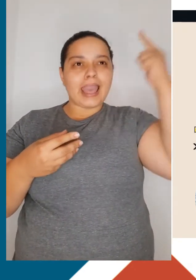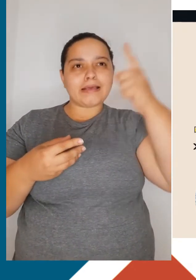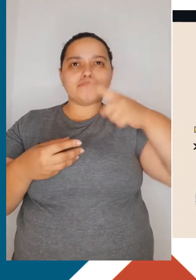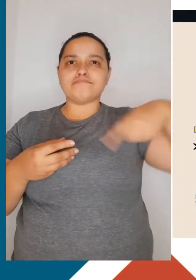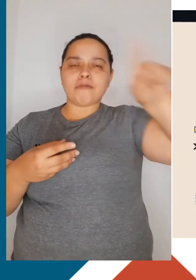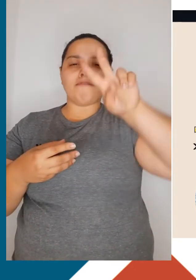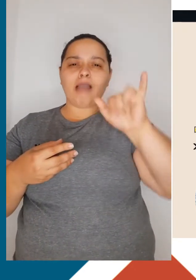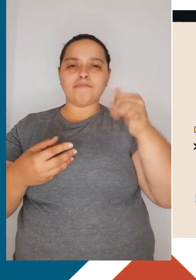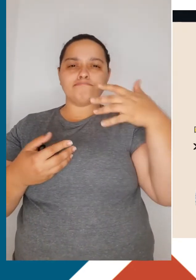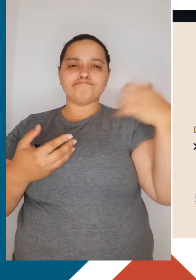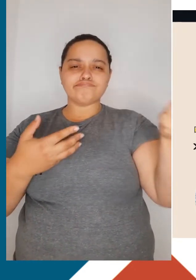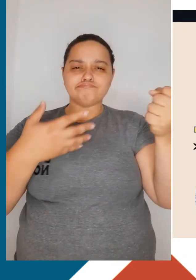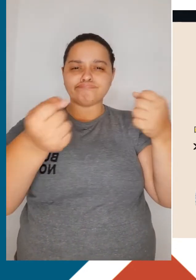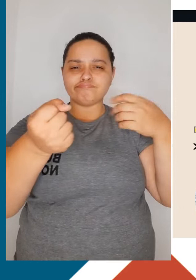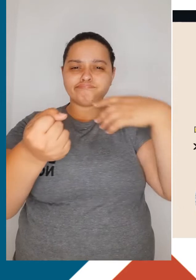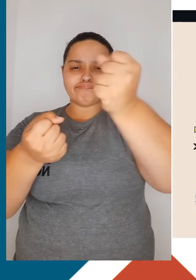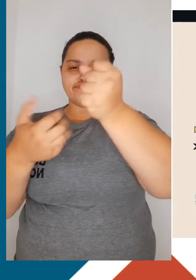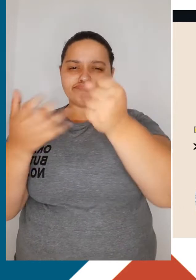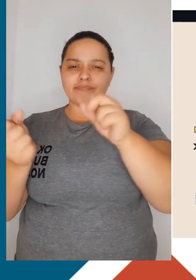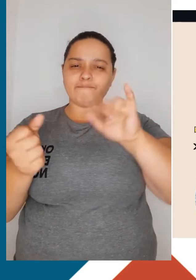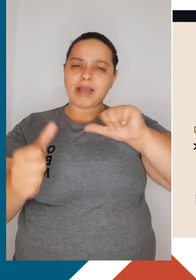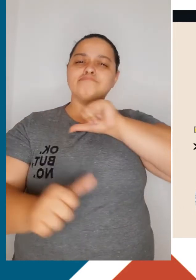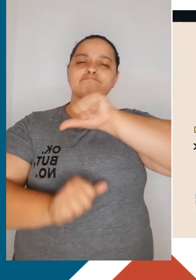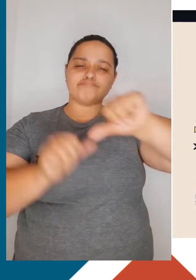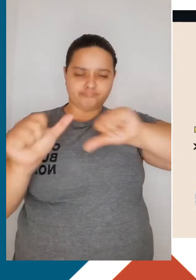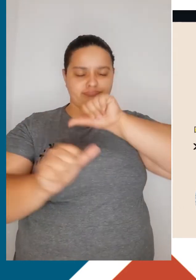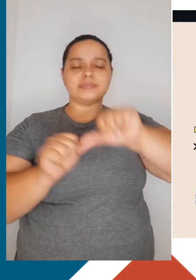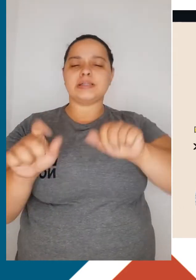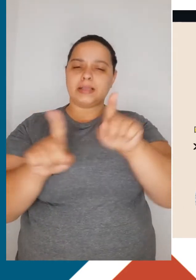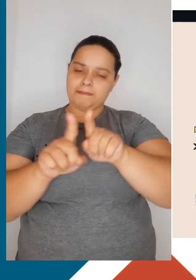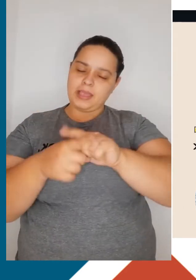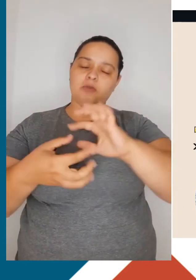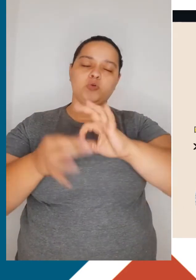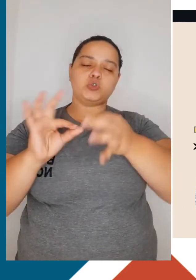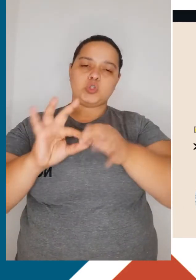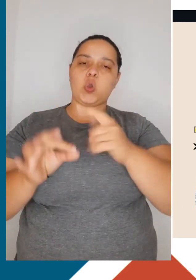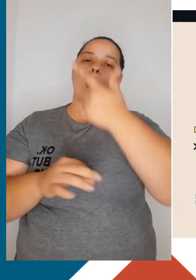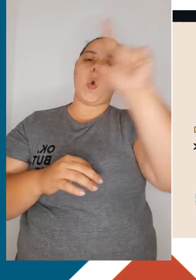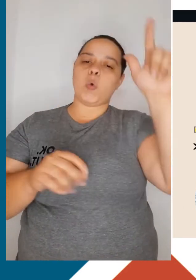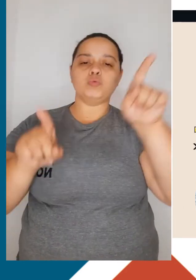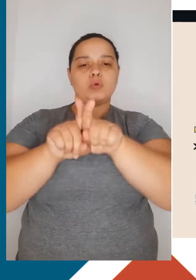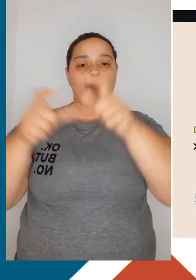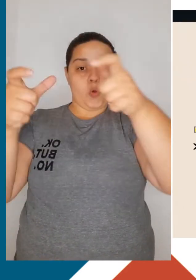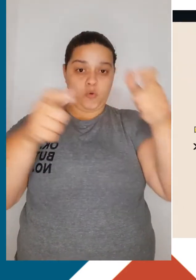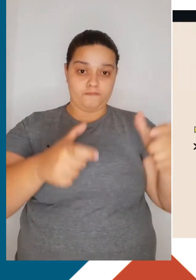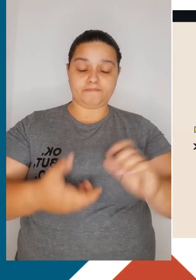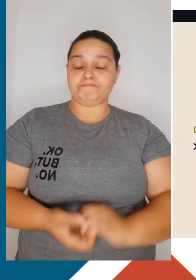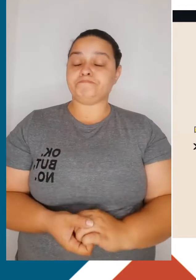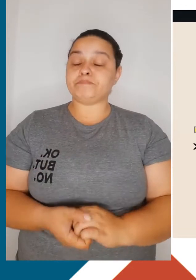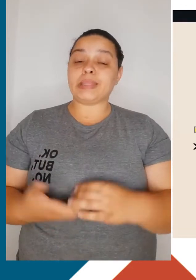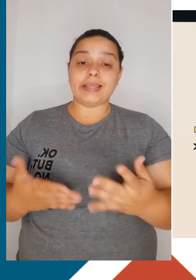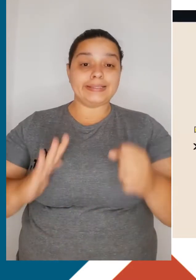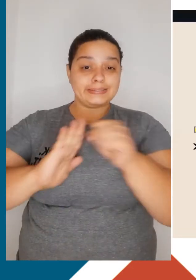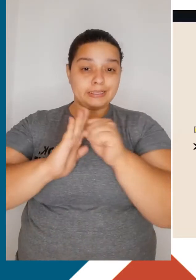ideias e transformações que vão ter impactos em outros continentes, em outras regiões. O